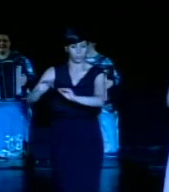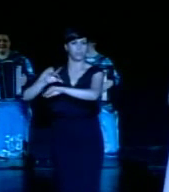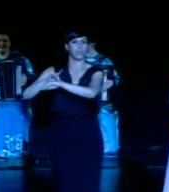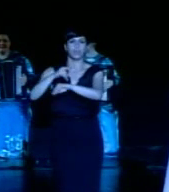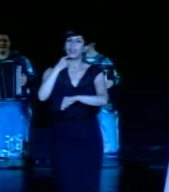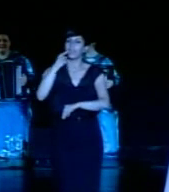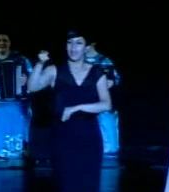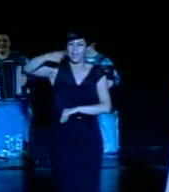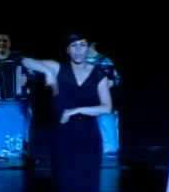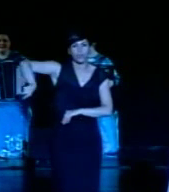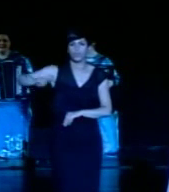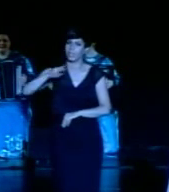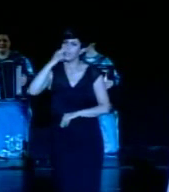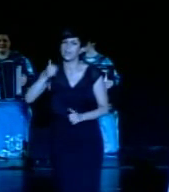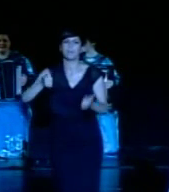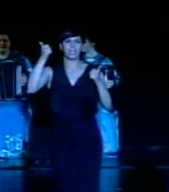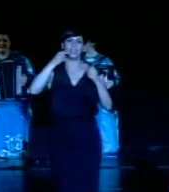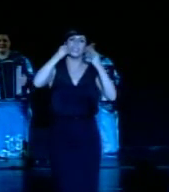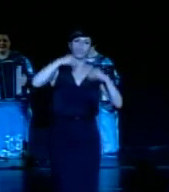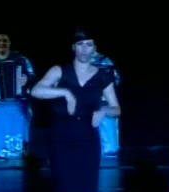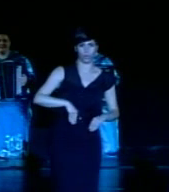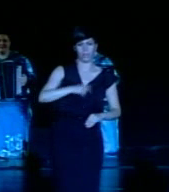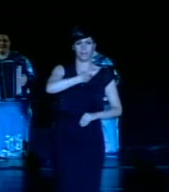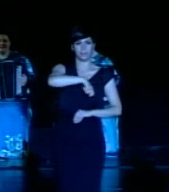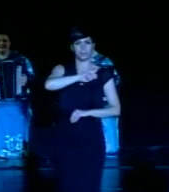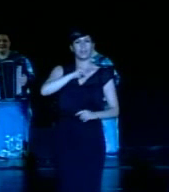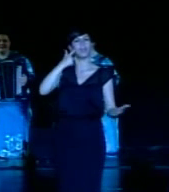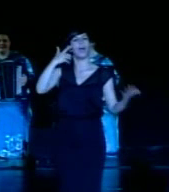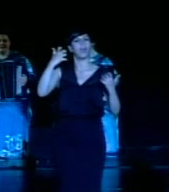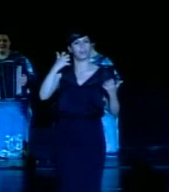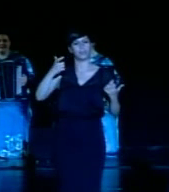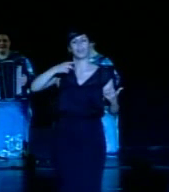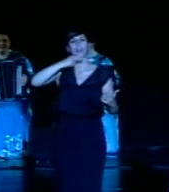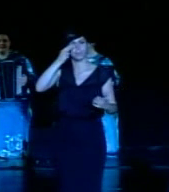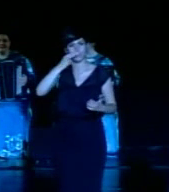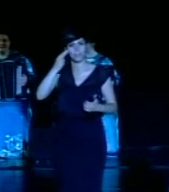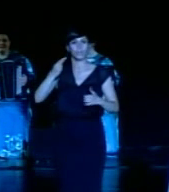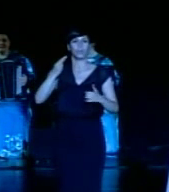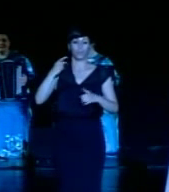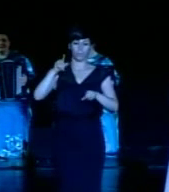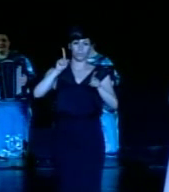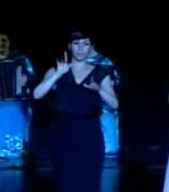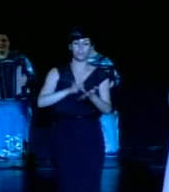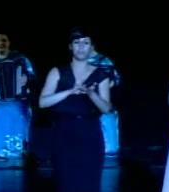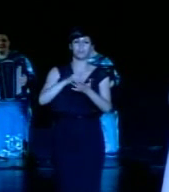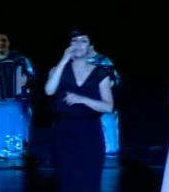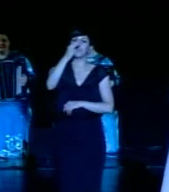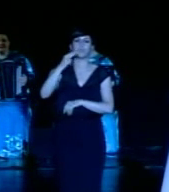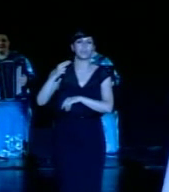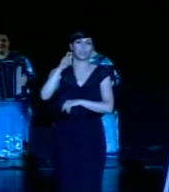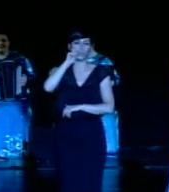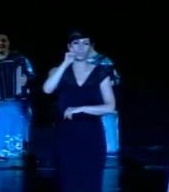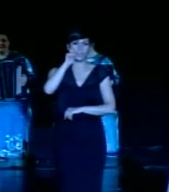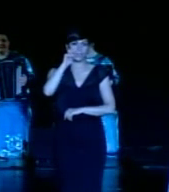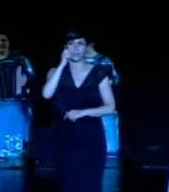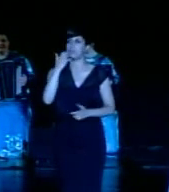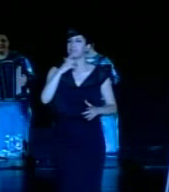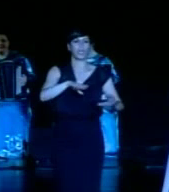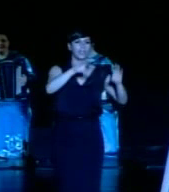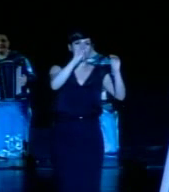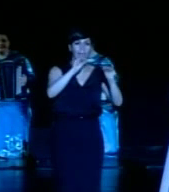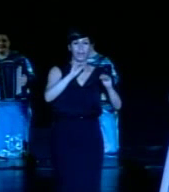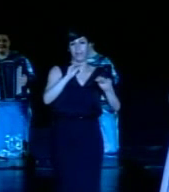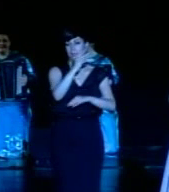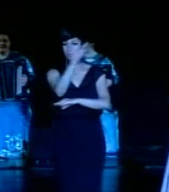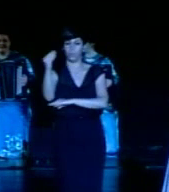los más interesados en nuestra propia historia y en nuestro propio arte, que en las visitas turísticas que han realizado a la catedral y a